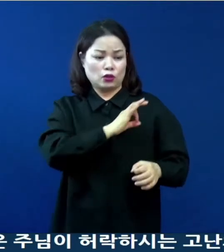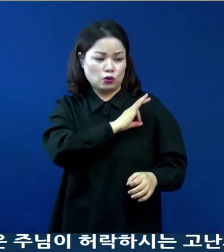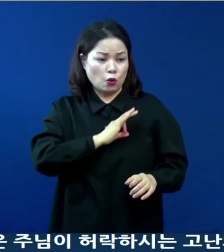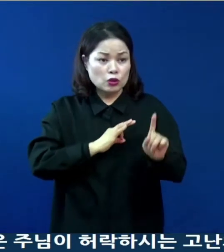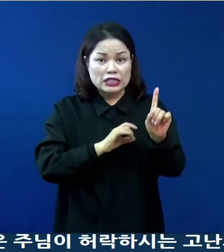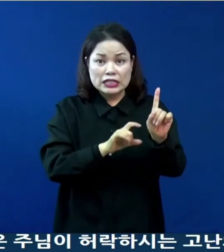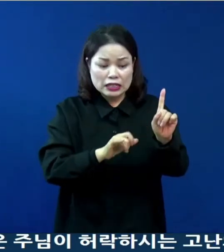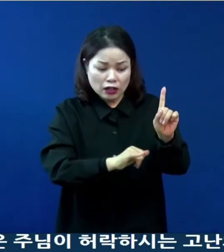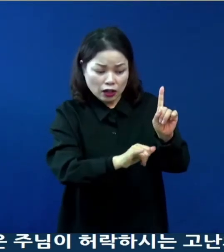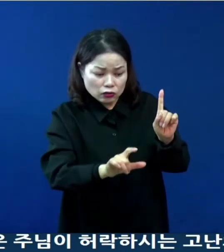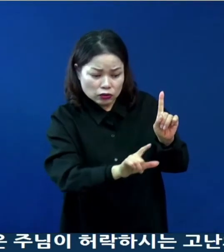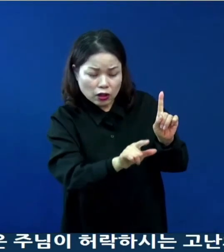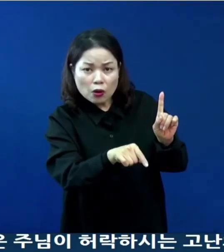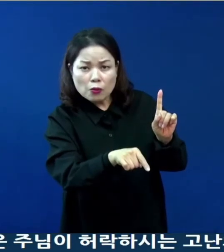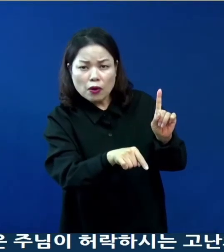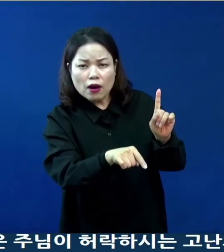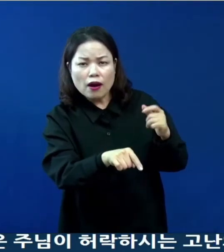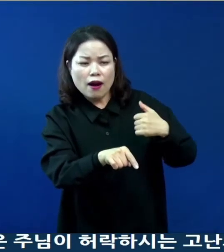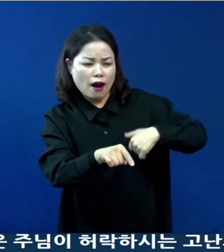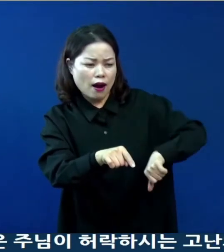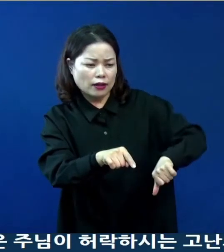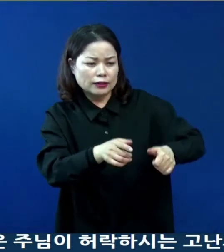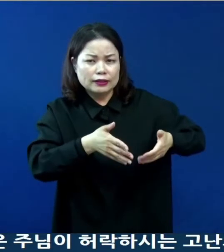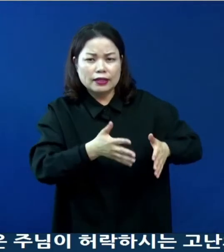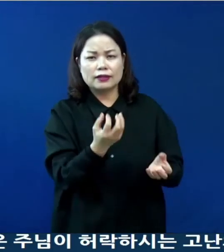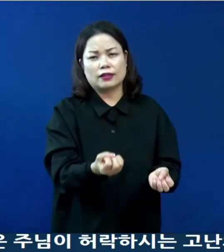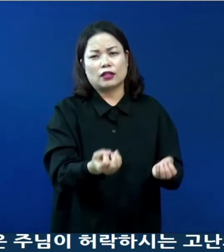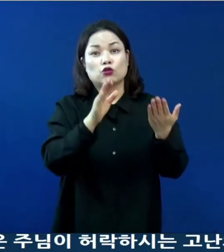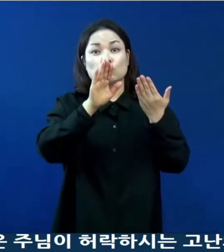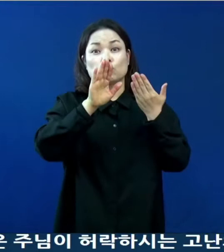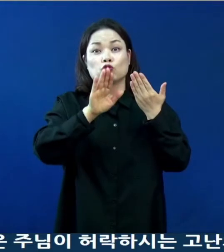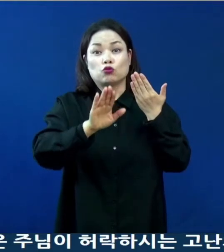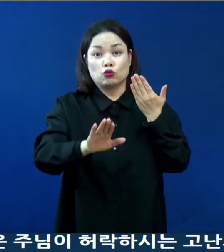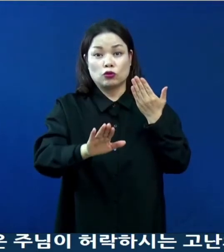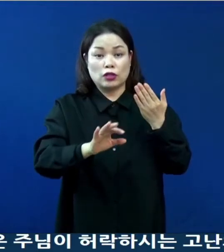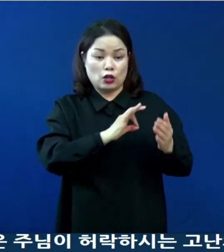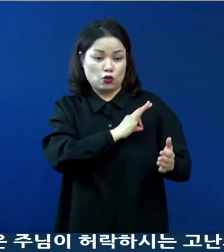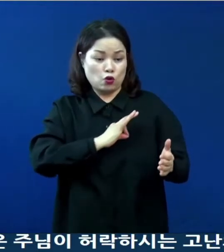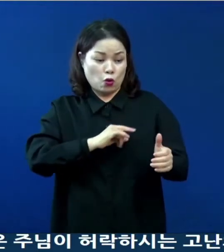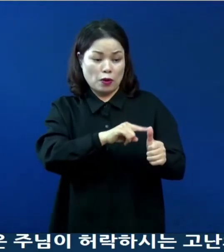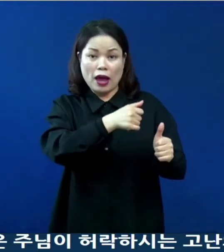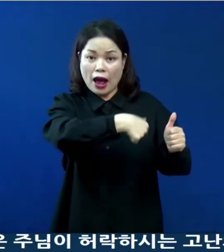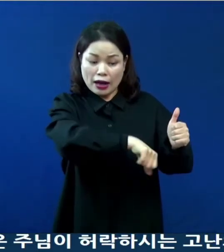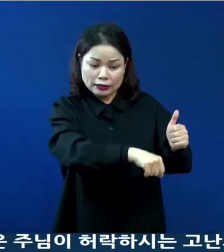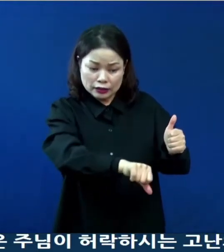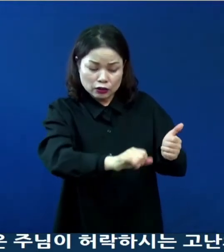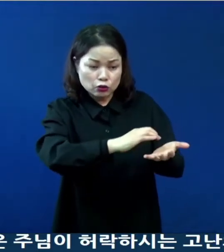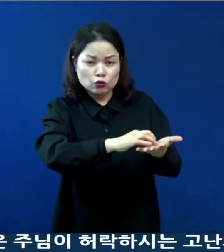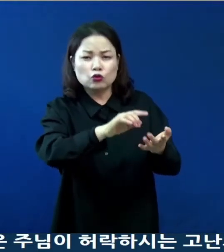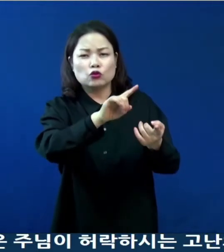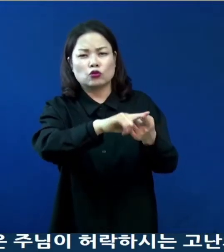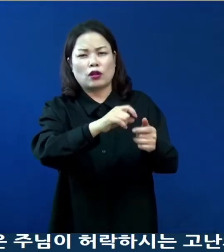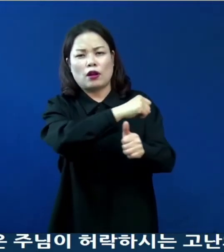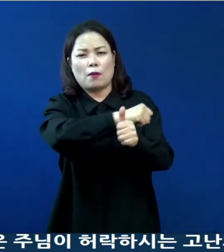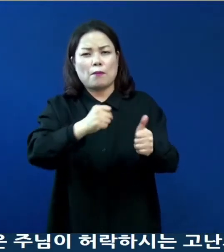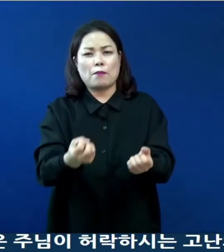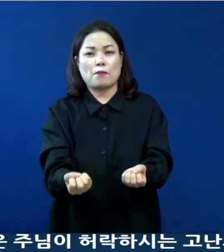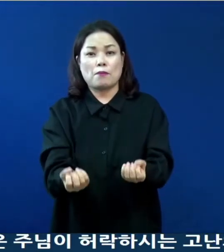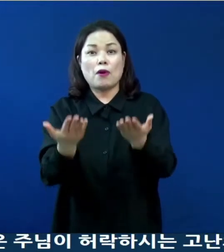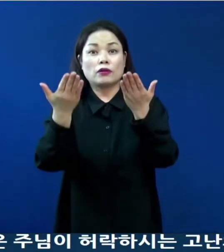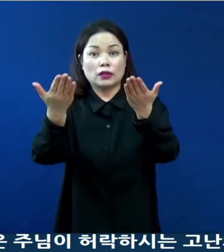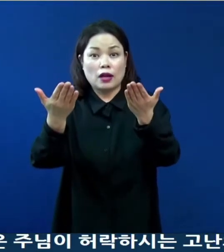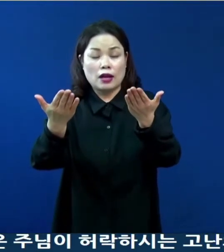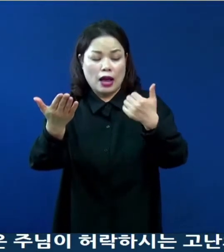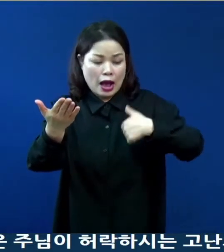그의 가정생활을 보면 그의 아들들이 생일잔치를 한 후에 욥은 그의 아들들의 수대로 번제를 드립니다. 그